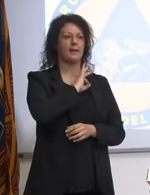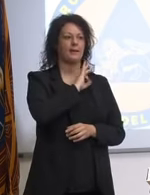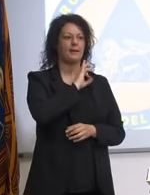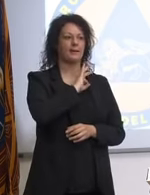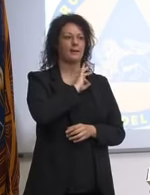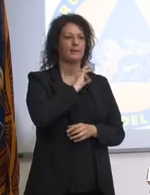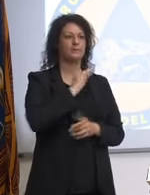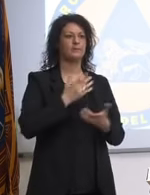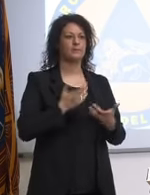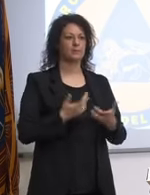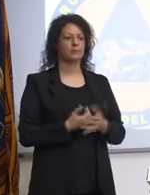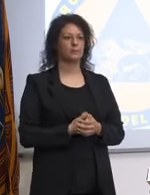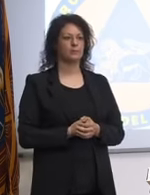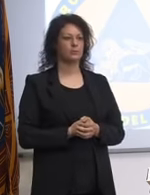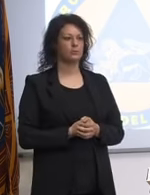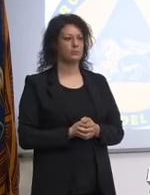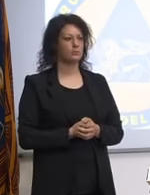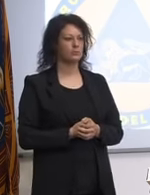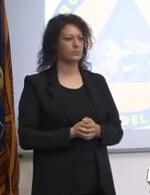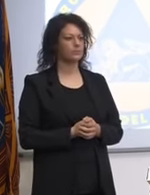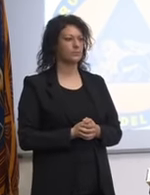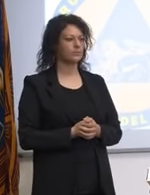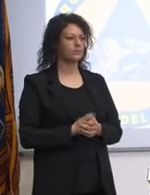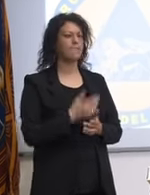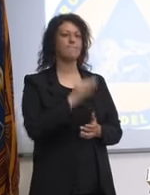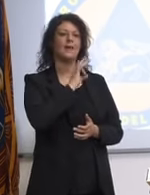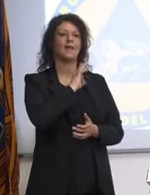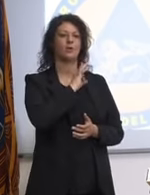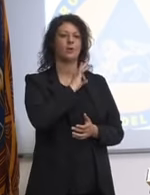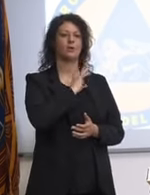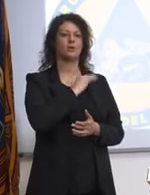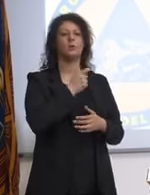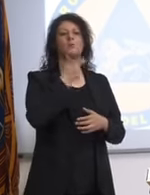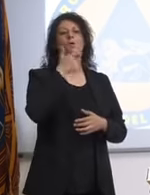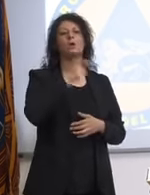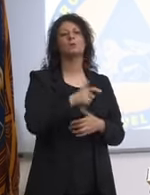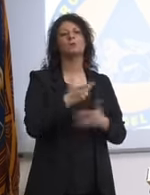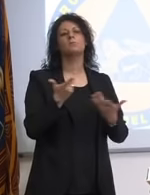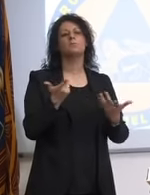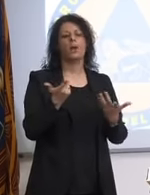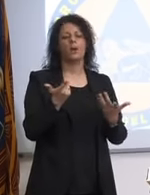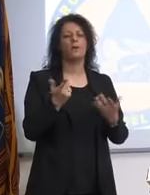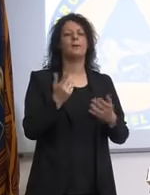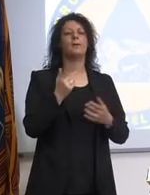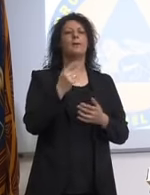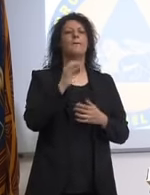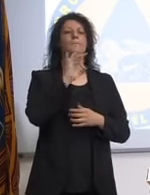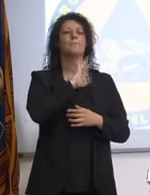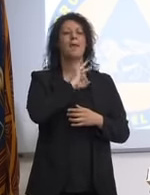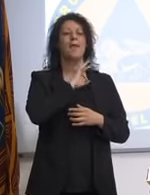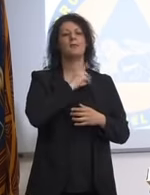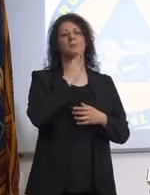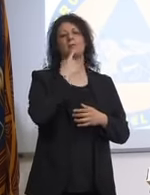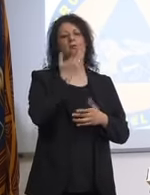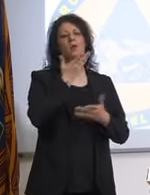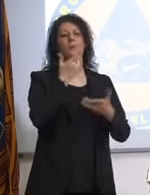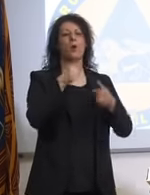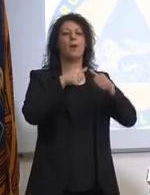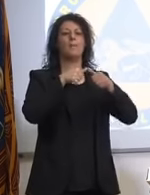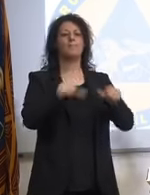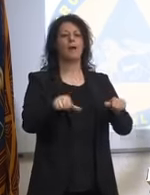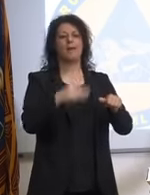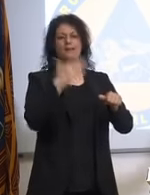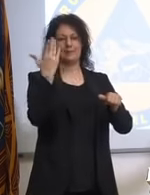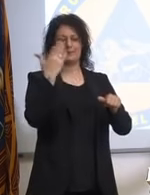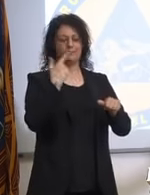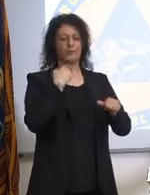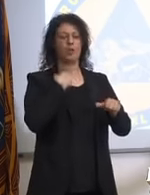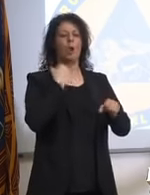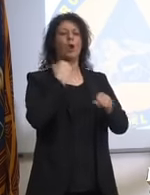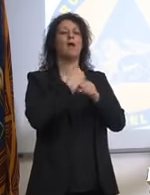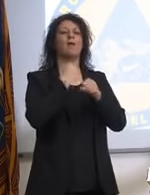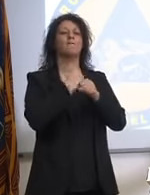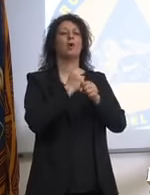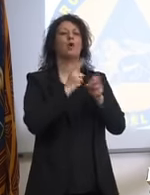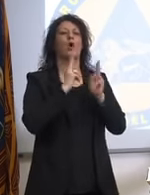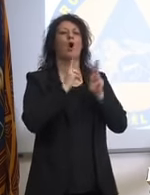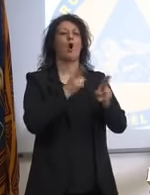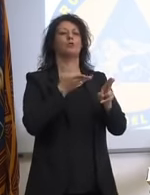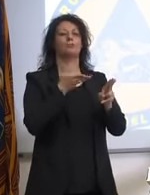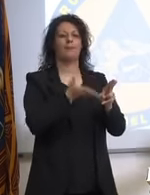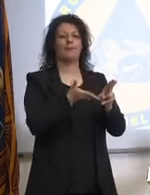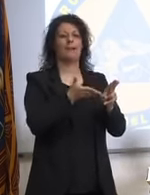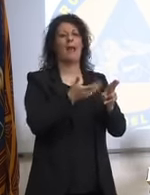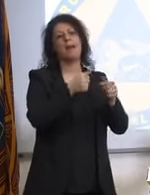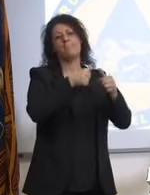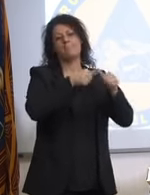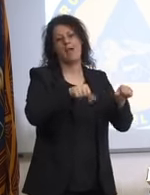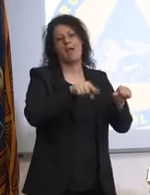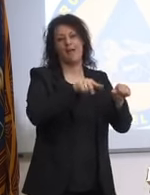la meritocrazia è basic, cioè base, lavoro in ospedale, top della